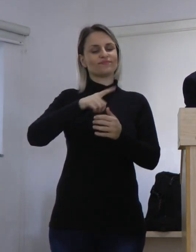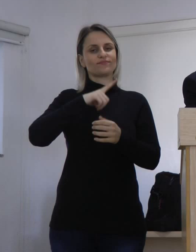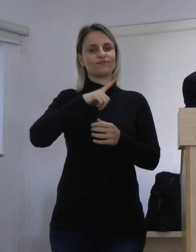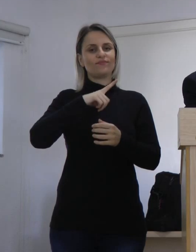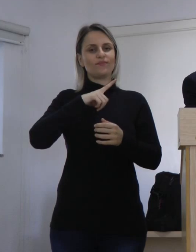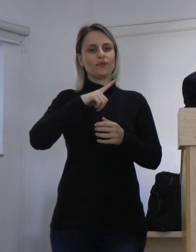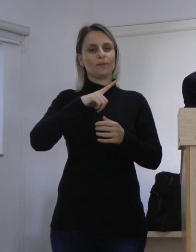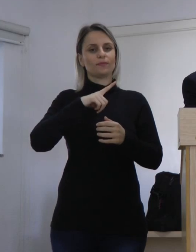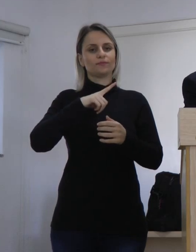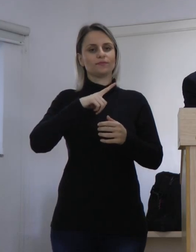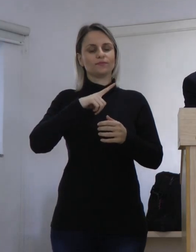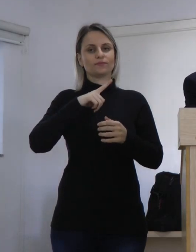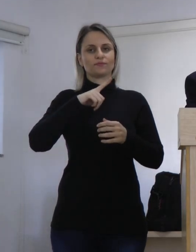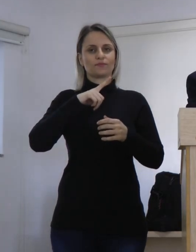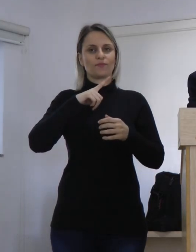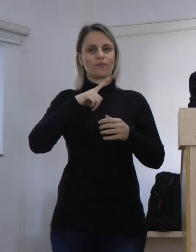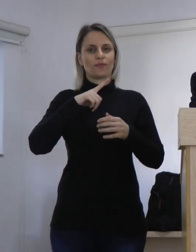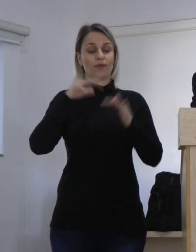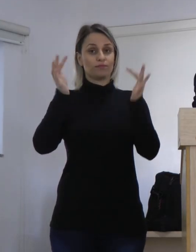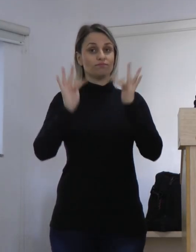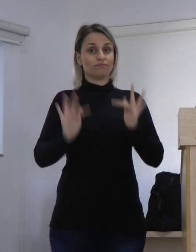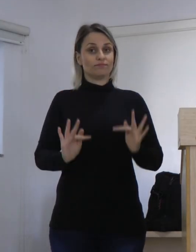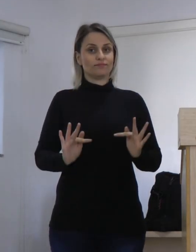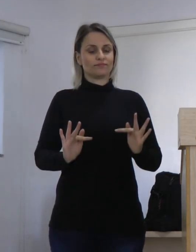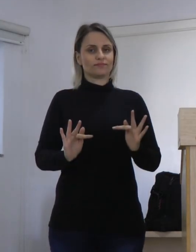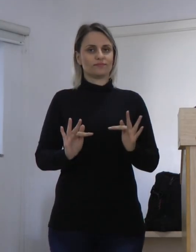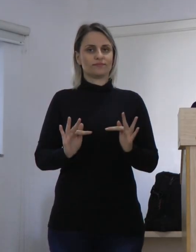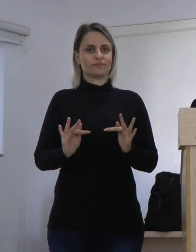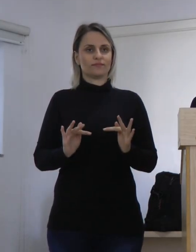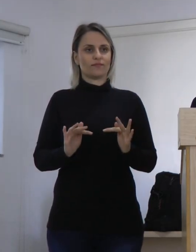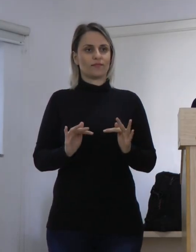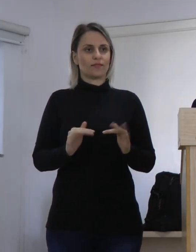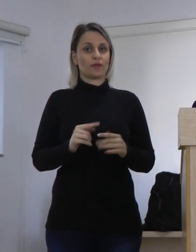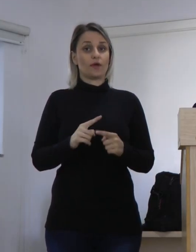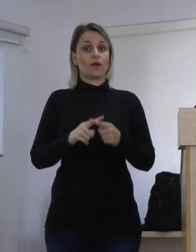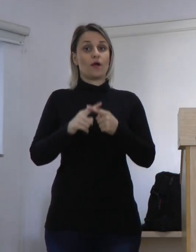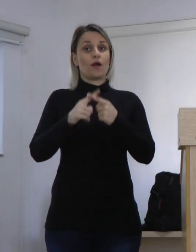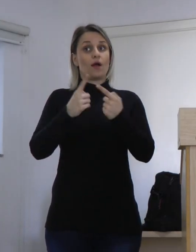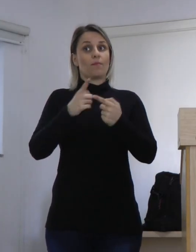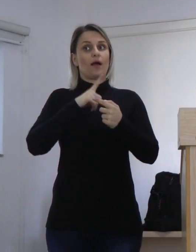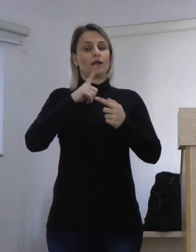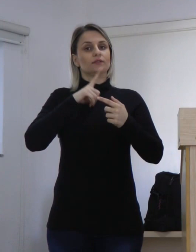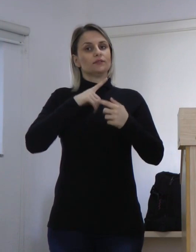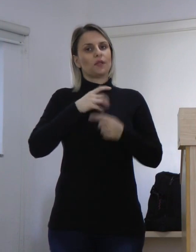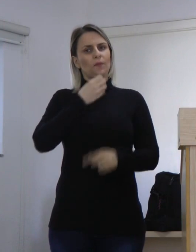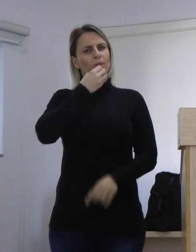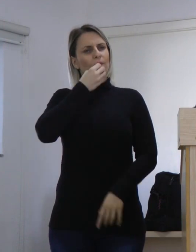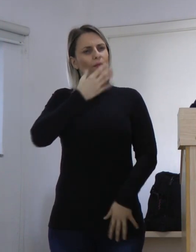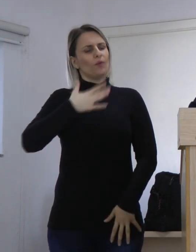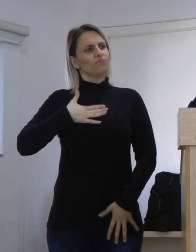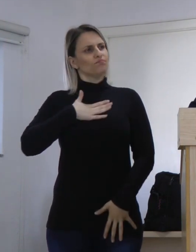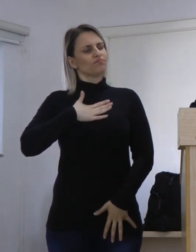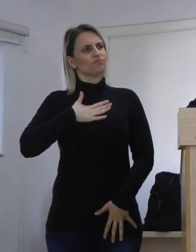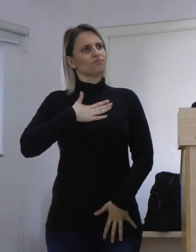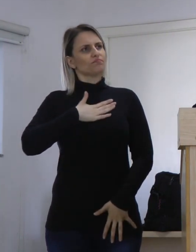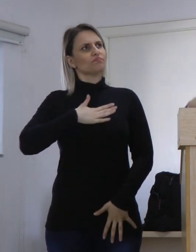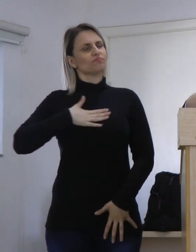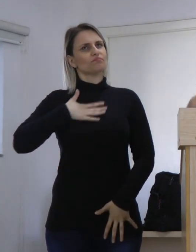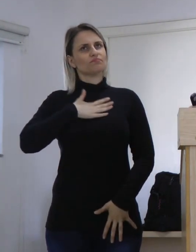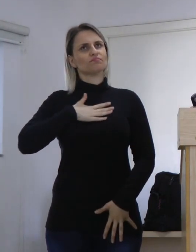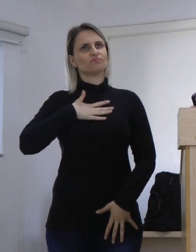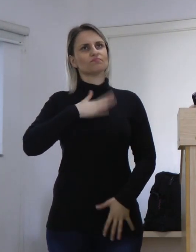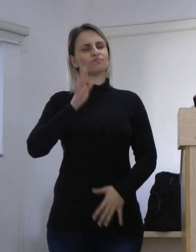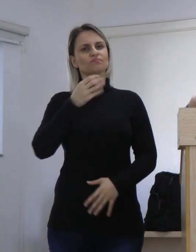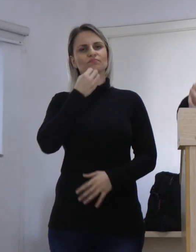a insatisfação ela é útil ao progresso. Ensina Joana de Ângeles por Divaldo Franco. Porque se a gente ficasse